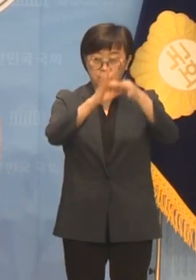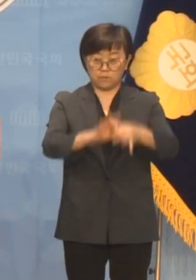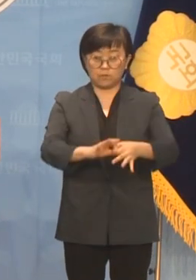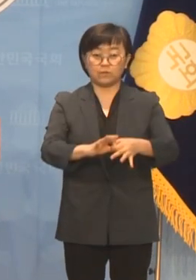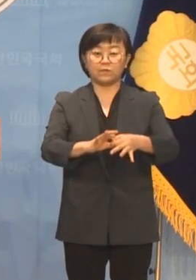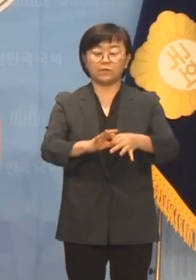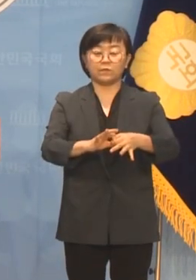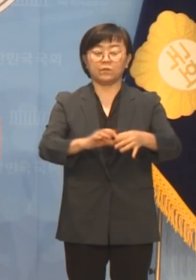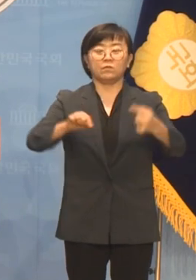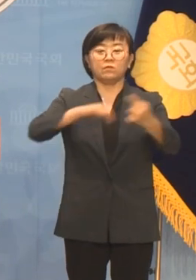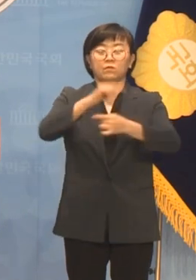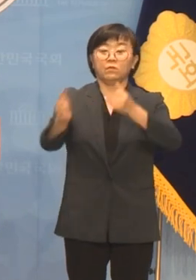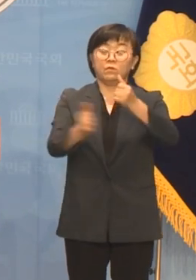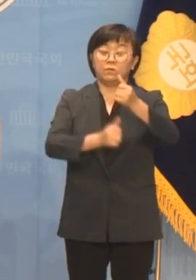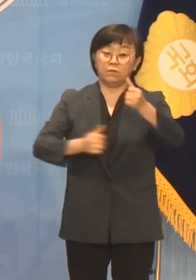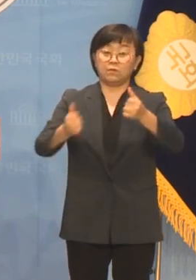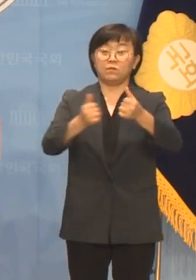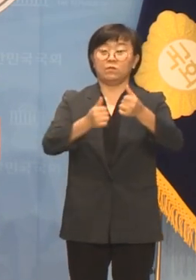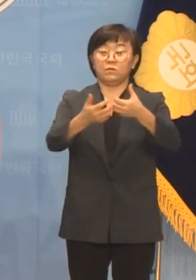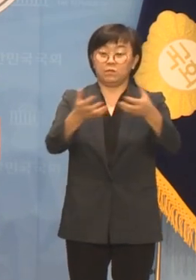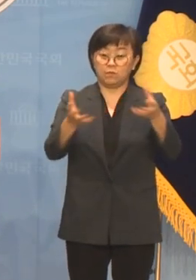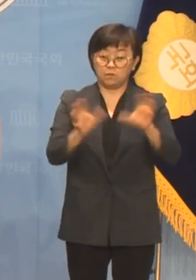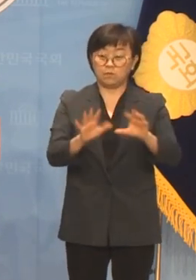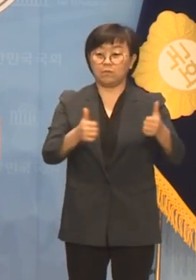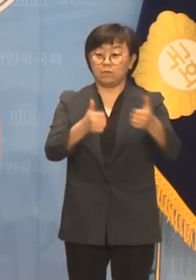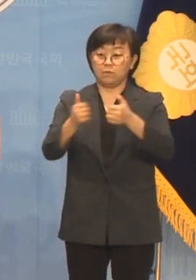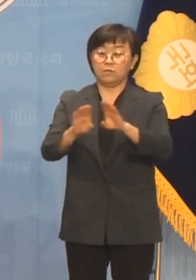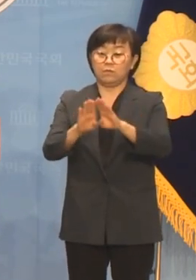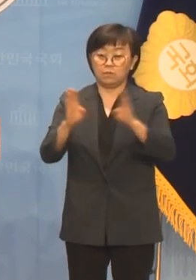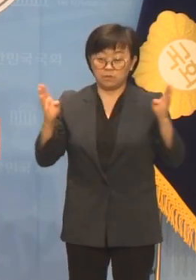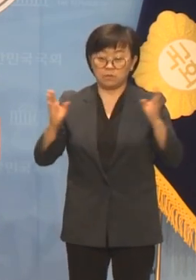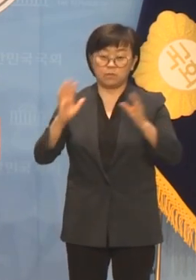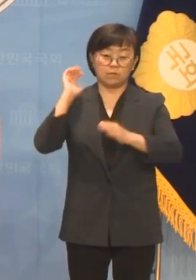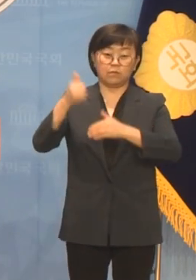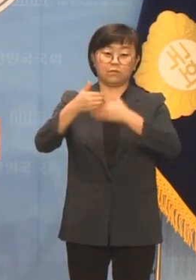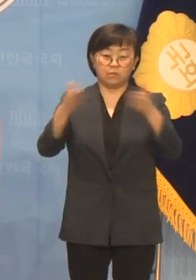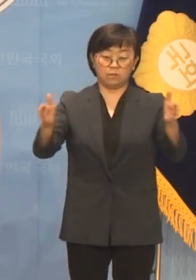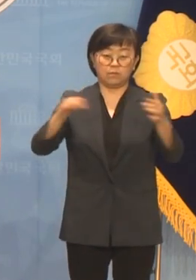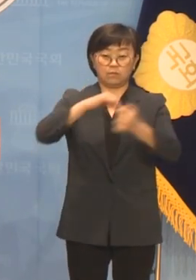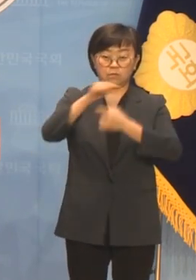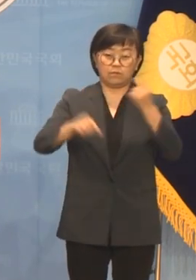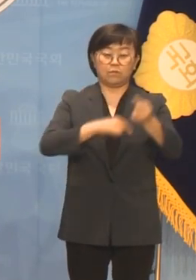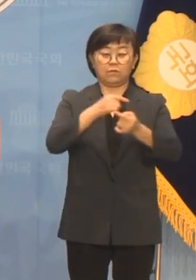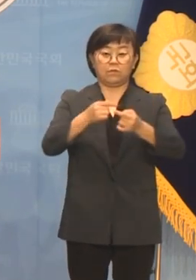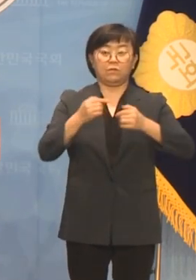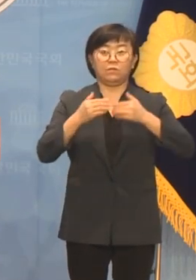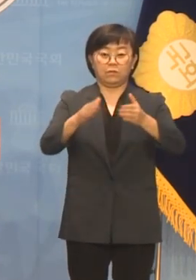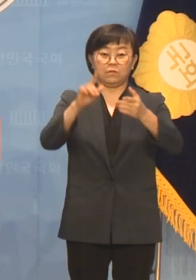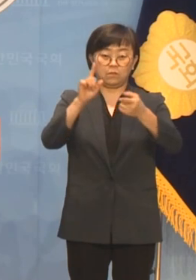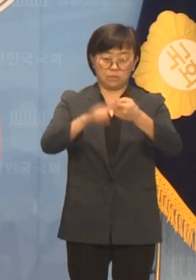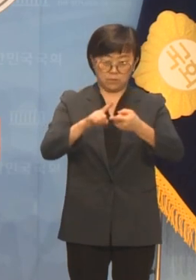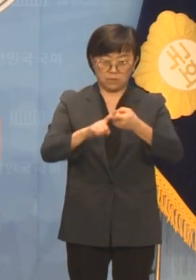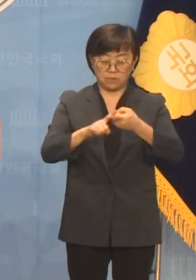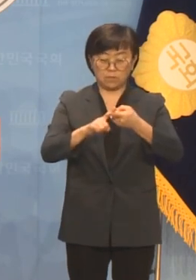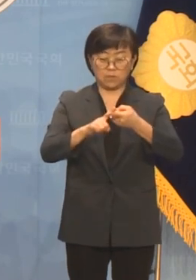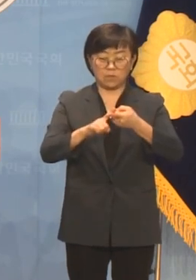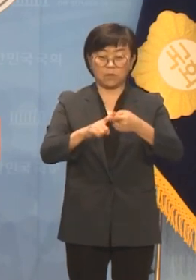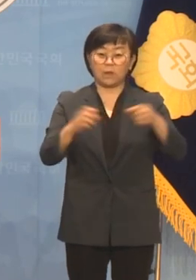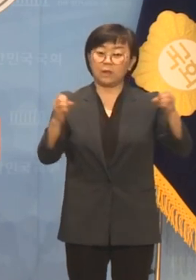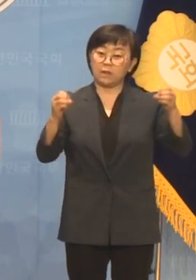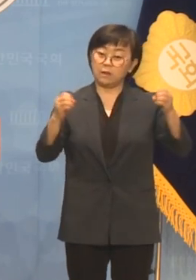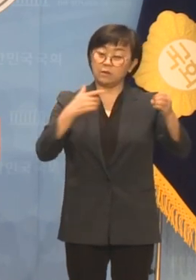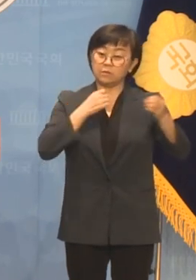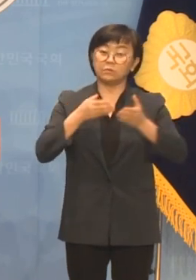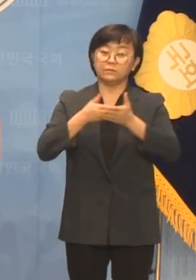계속해서 운영위를 좀 열어달라, 그래서 대통령실의 운영 과정 등에 대해서 좀 짚어볼 수 있게 해달라고 요구를